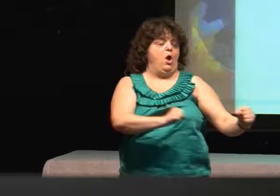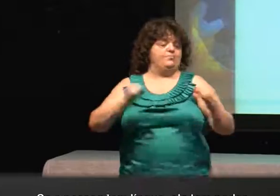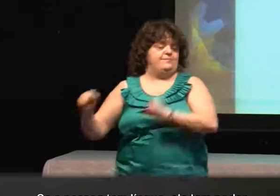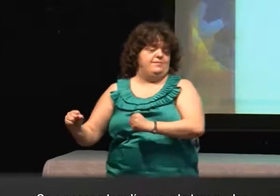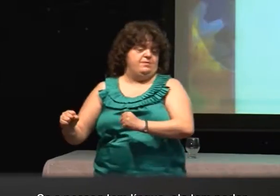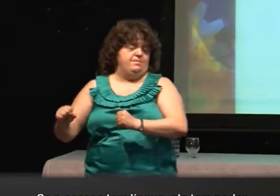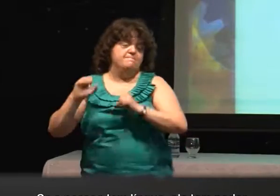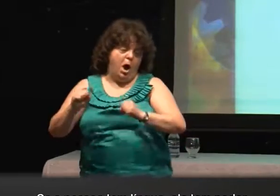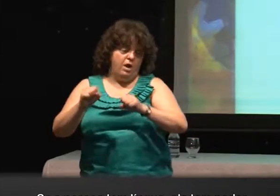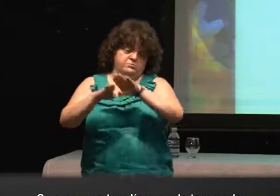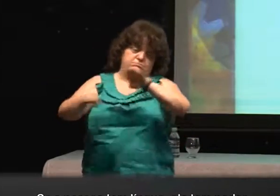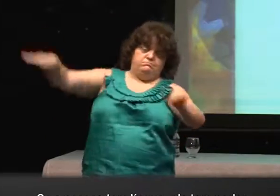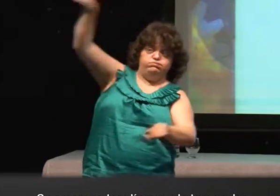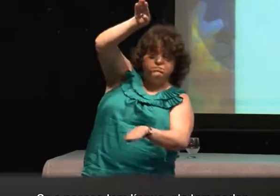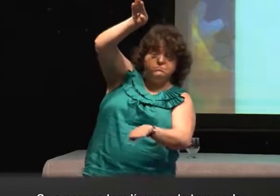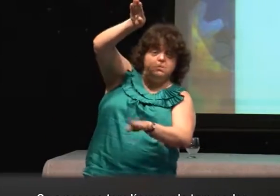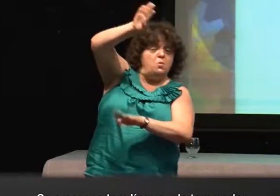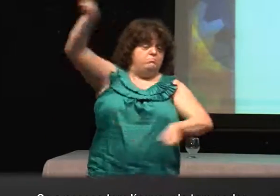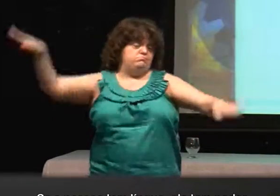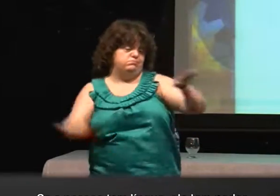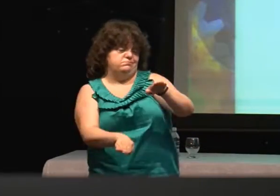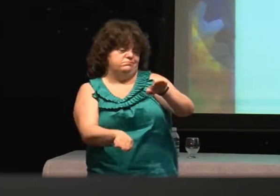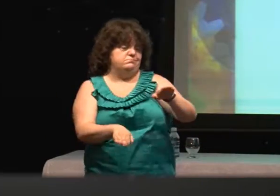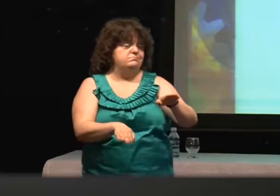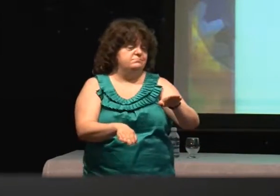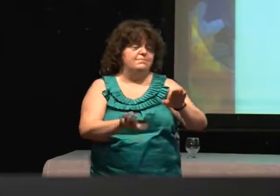Se a pessoa tem língua, ela tem poder.